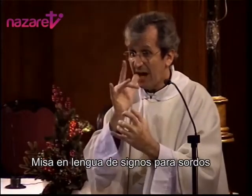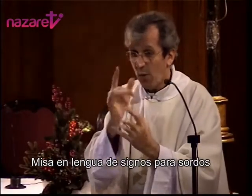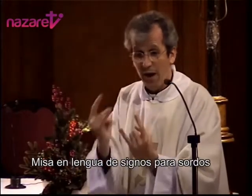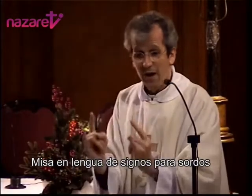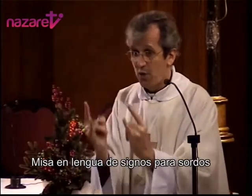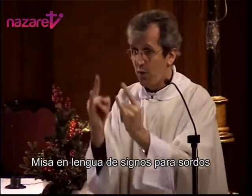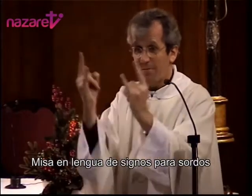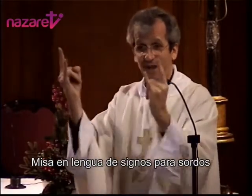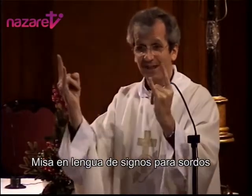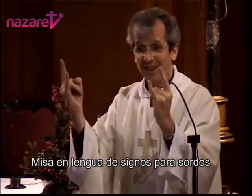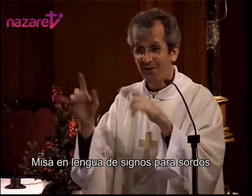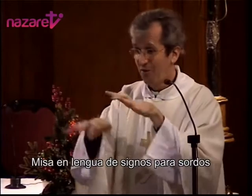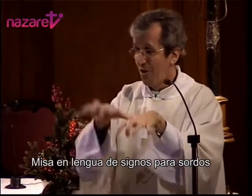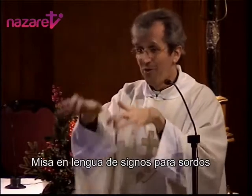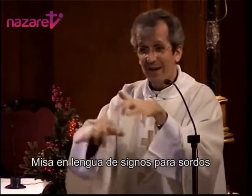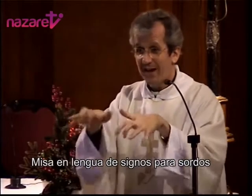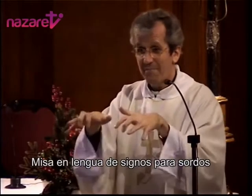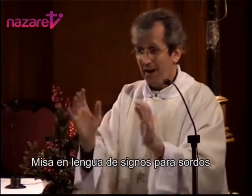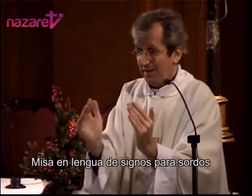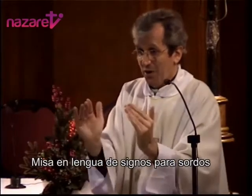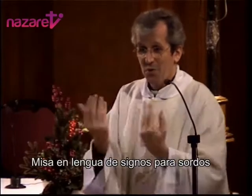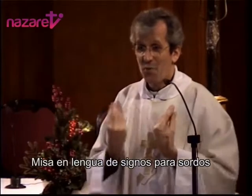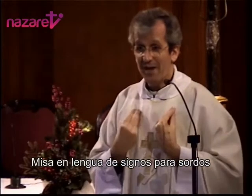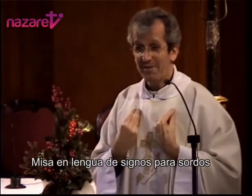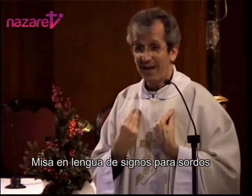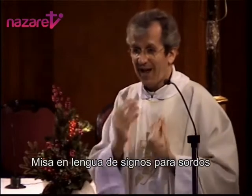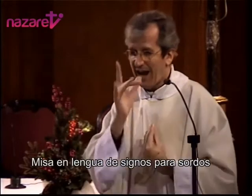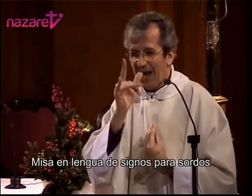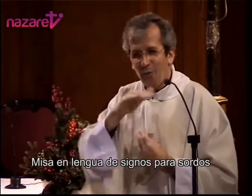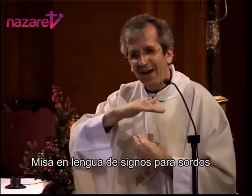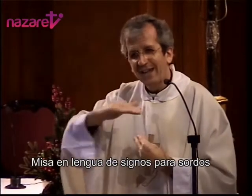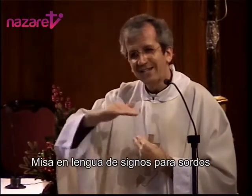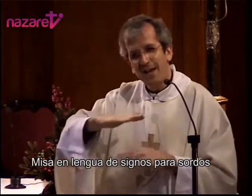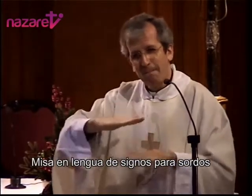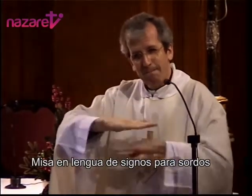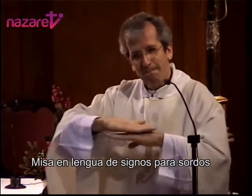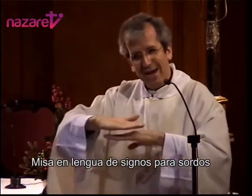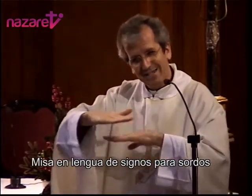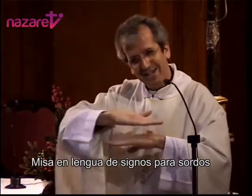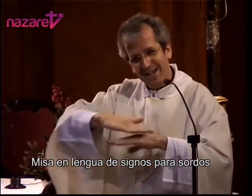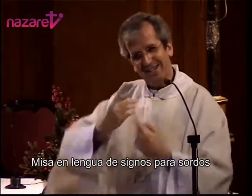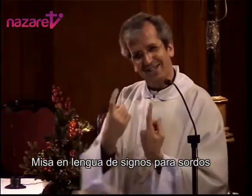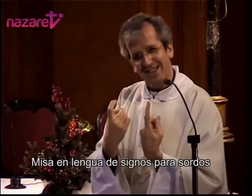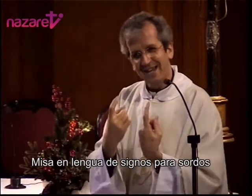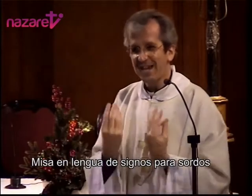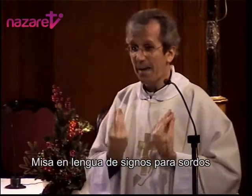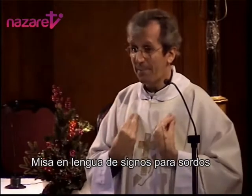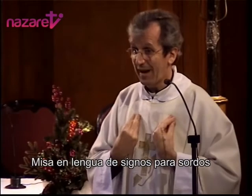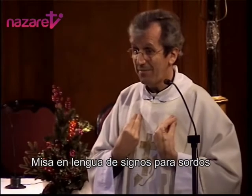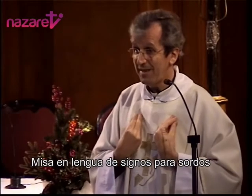agua, no hay vegetación, no hay animales, no hay vida. El agua es básica, es necesaria para la vida